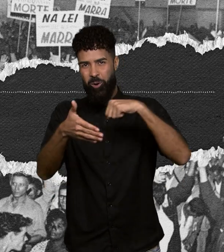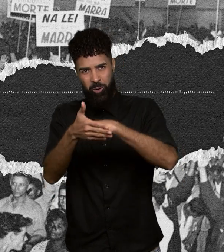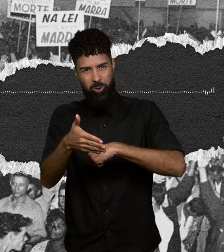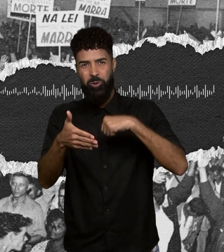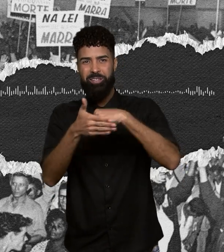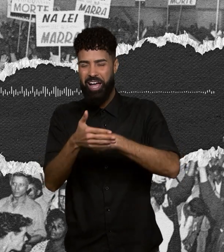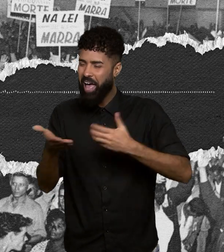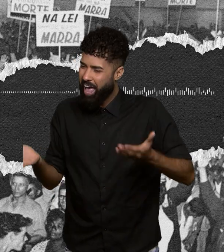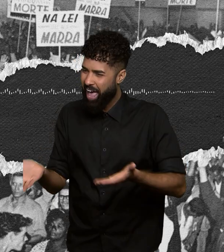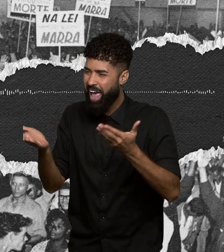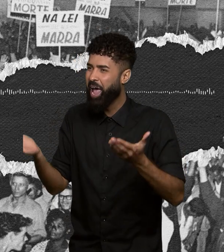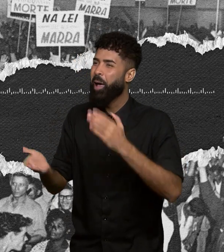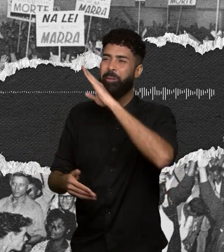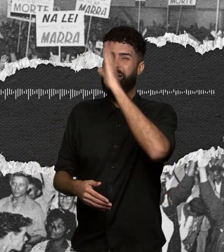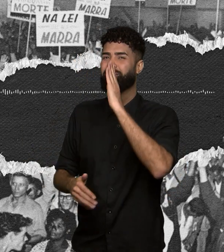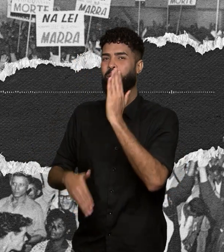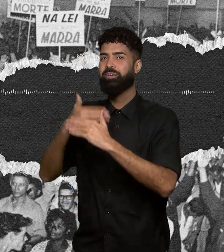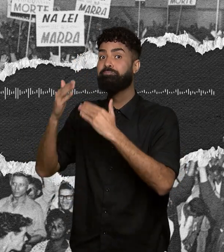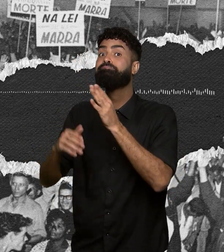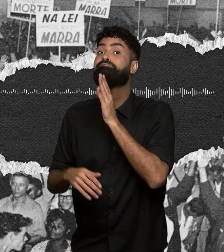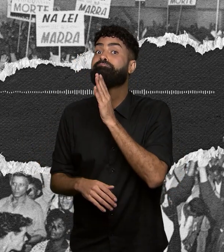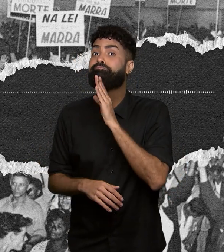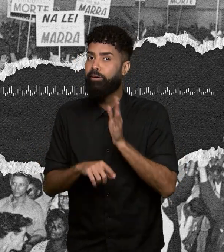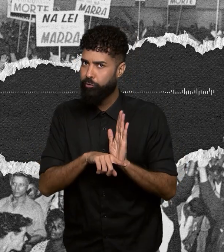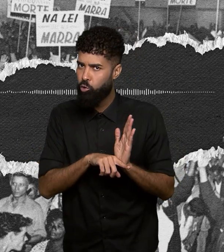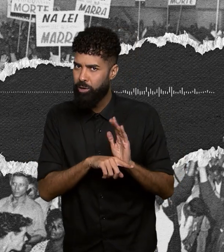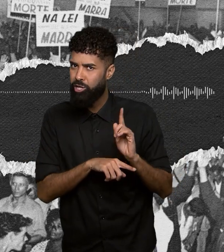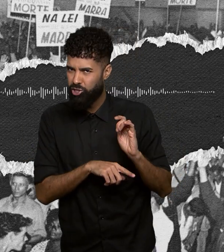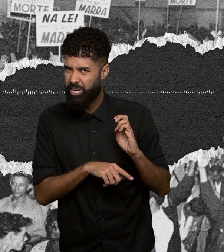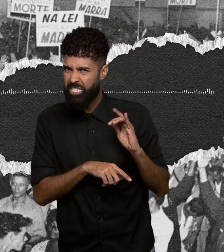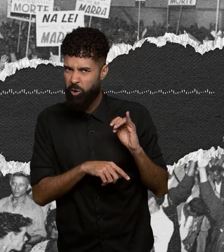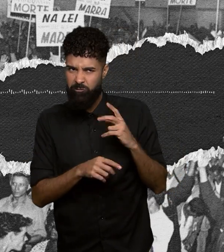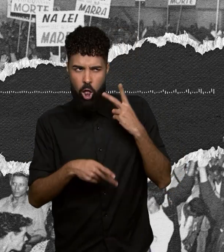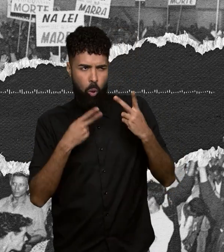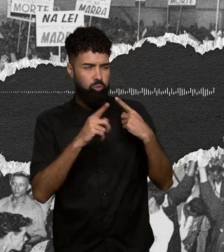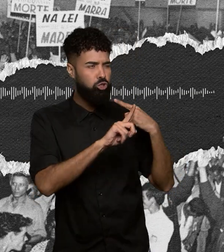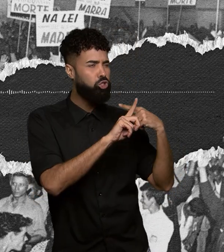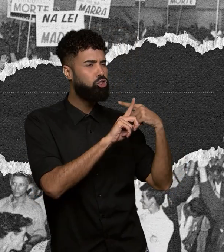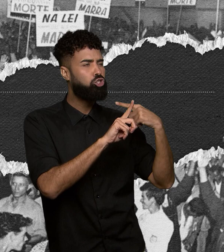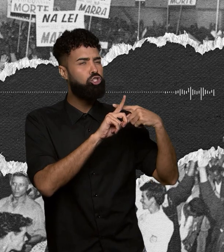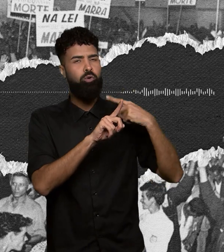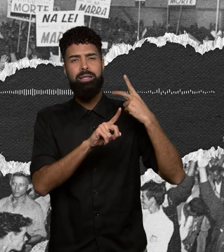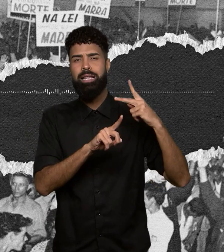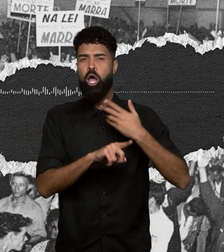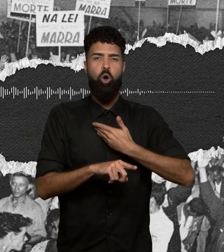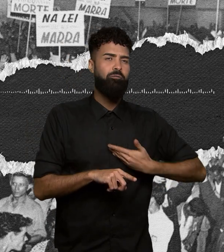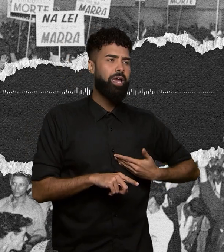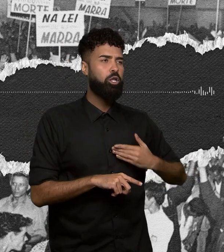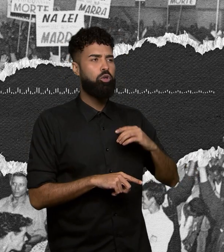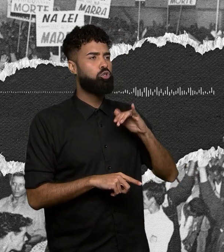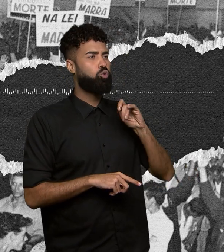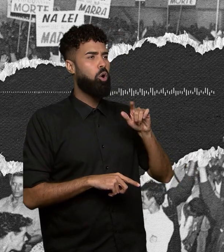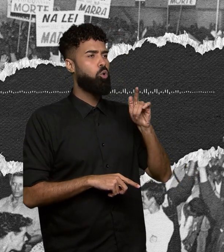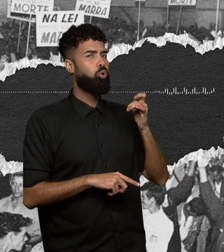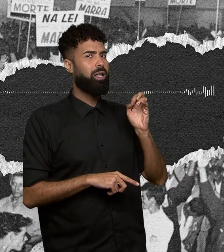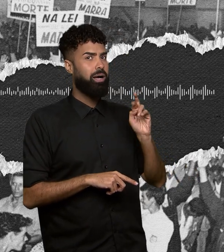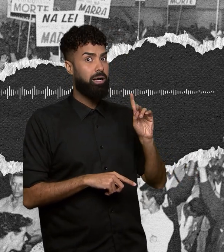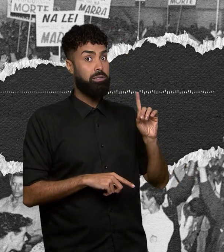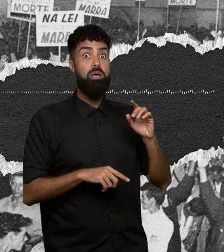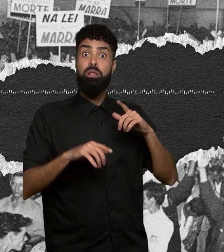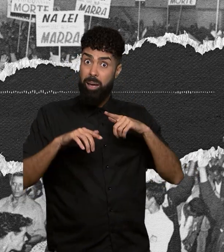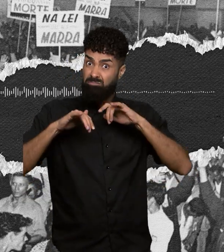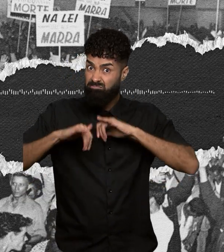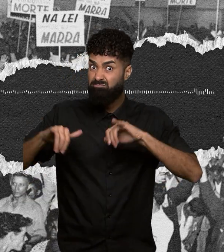Brasil lembra do filme do governo Geisel que carregou nas tintas para falar do governo de João Gular a peça de propaganda também fez o